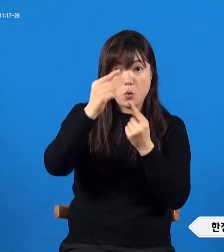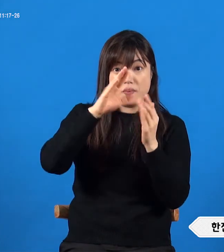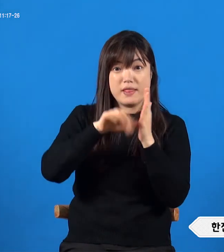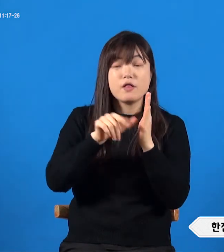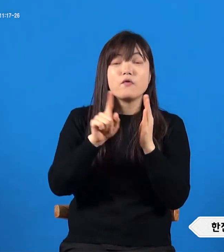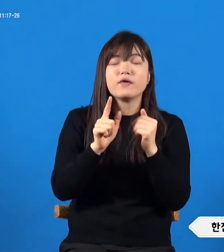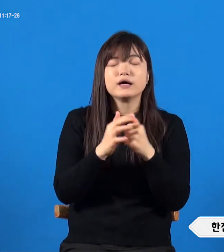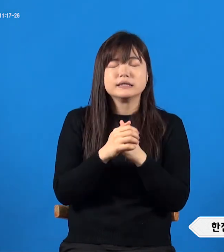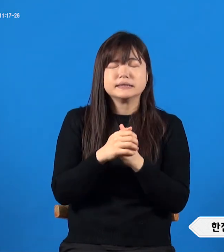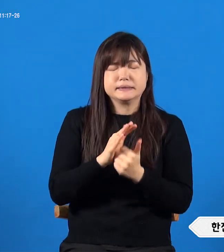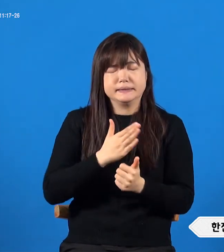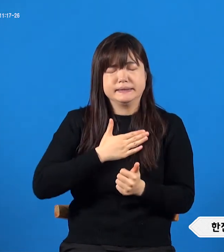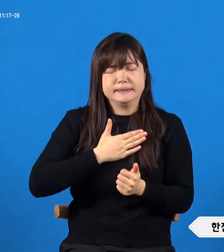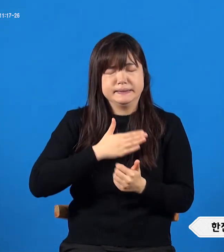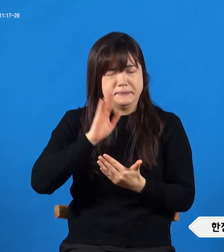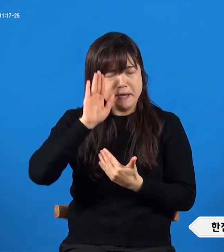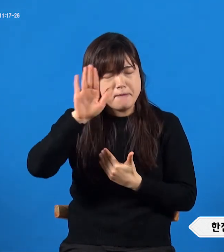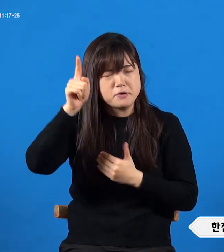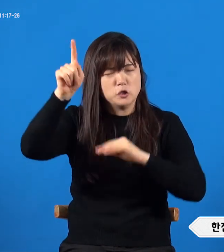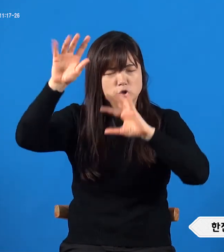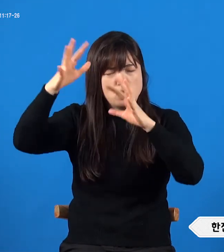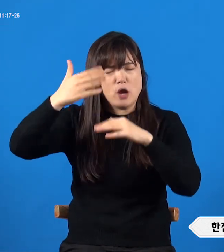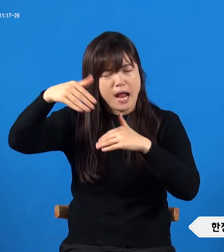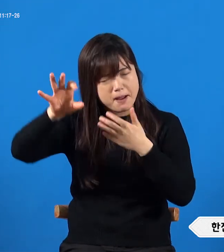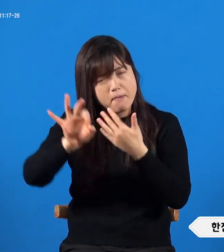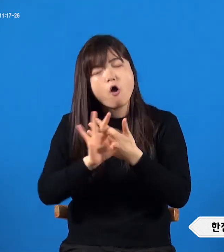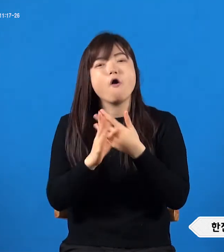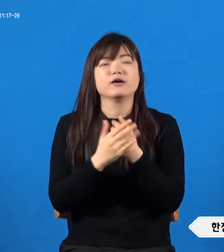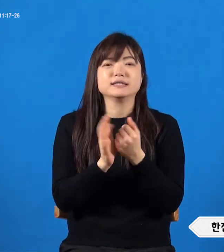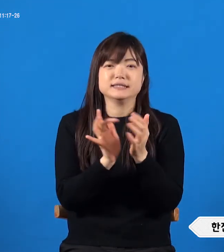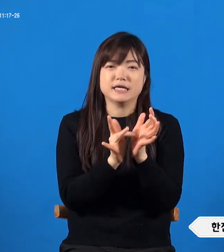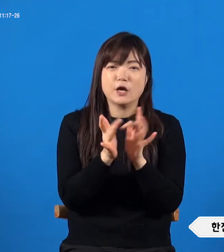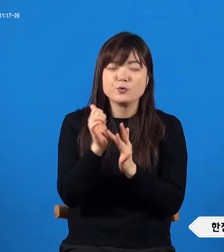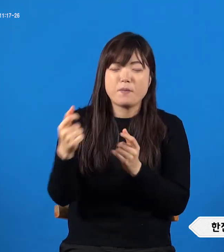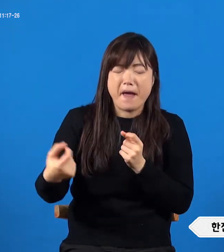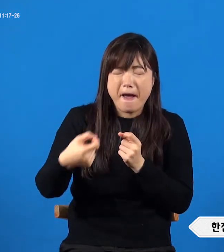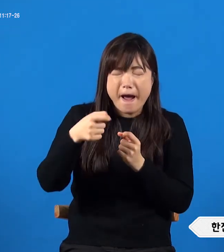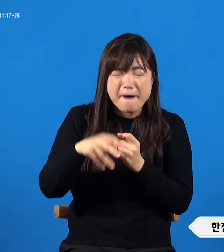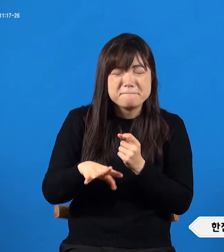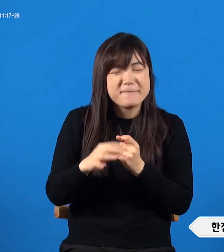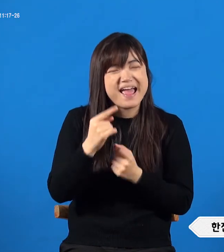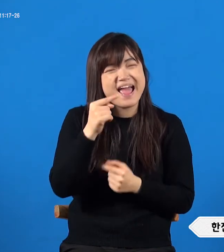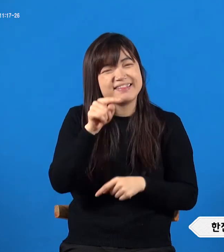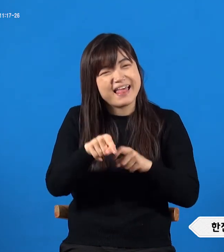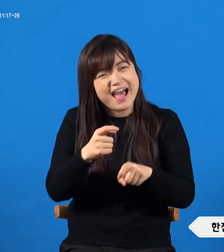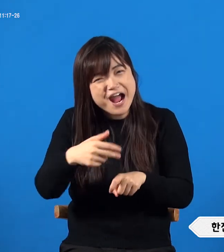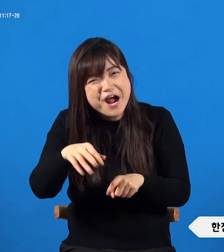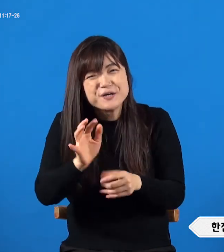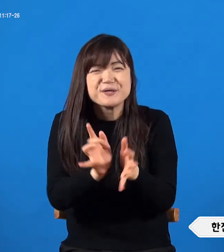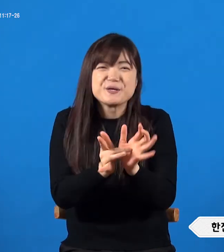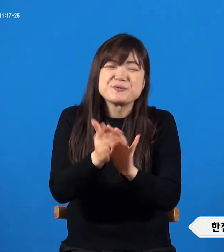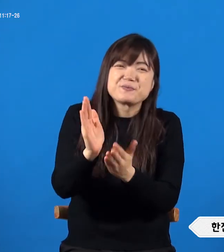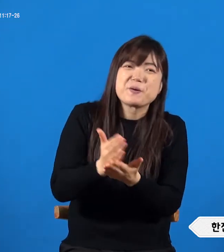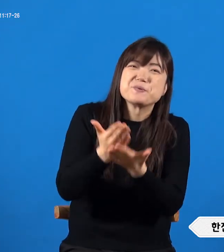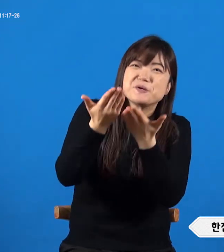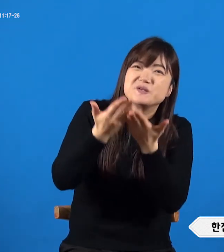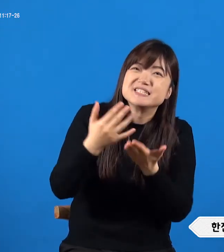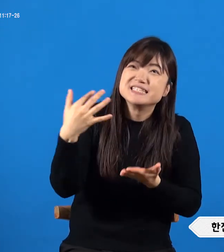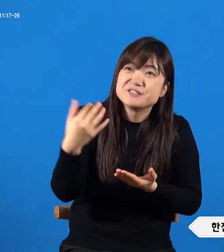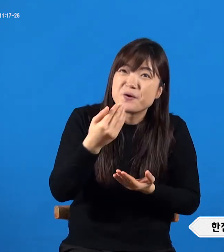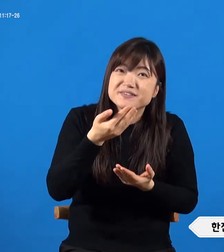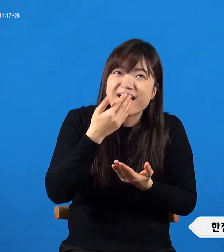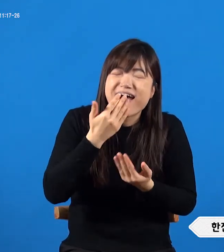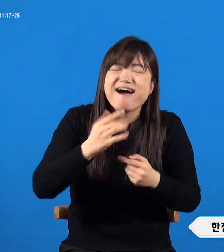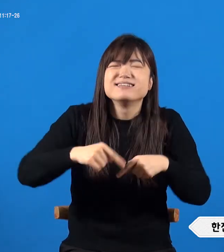때는 내가 장차 천국에 가면 예수님 앞에 이렇게 나아가서 예수님이 베풀어 주신